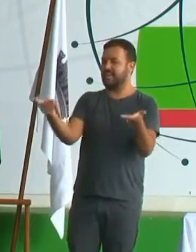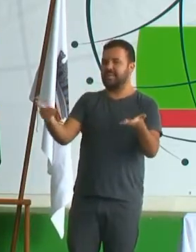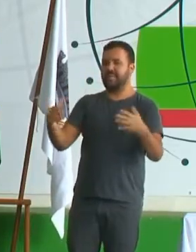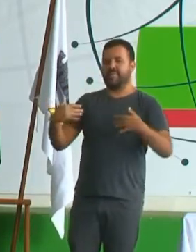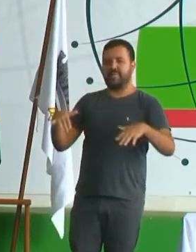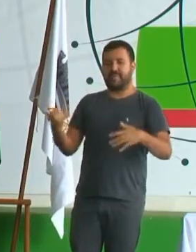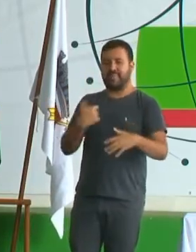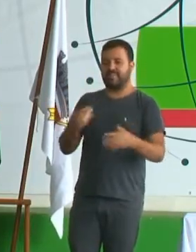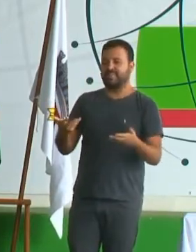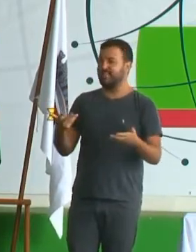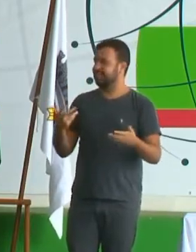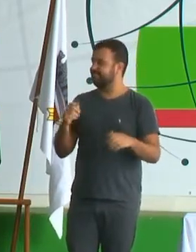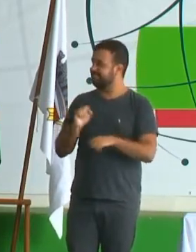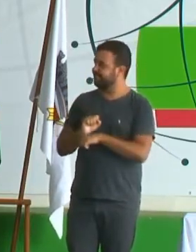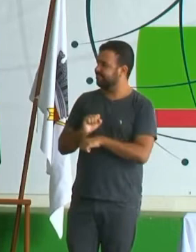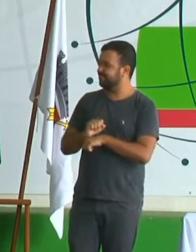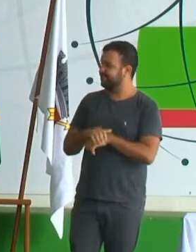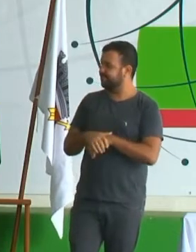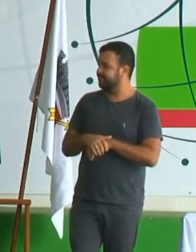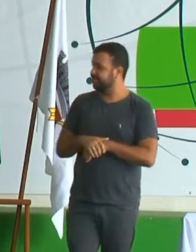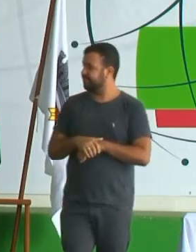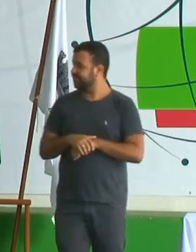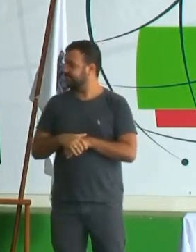um instante.